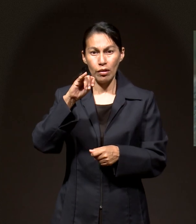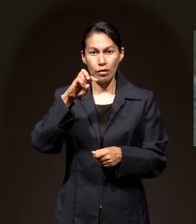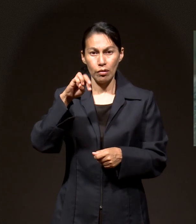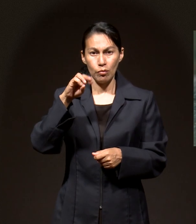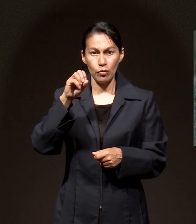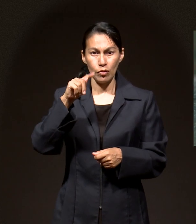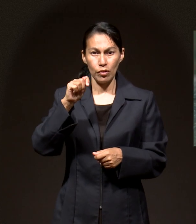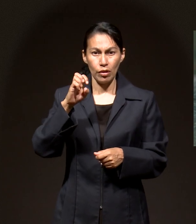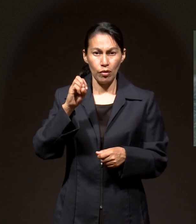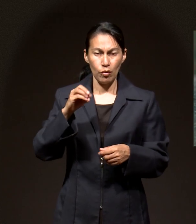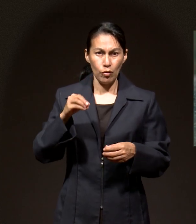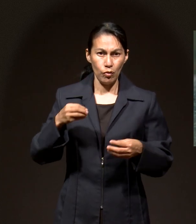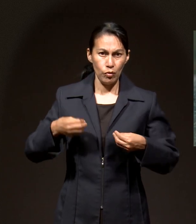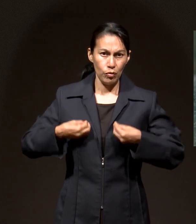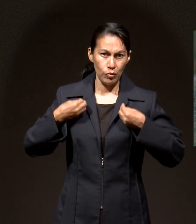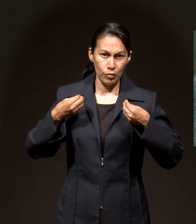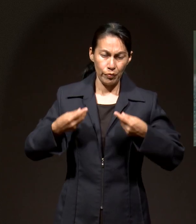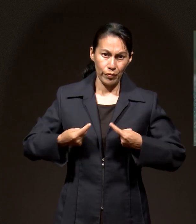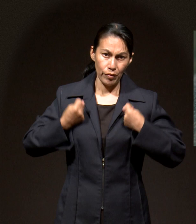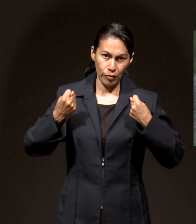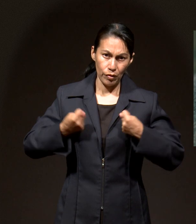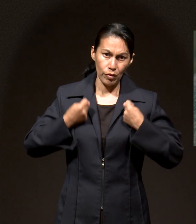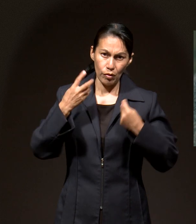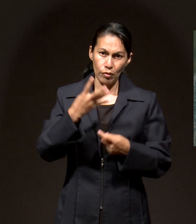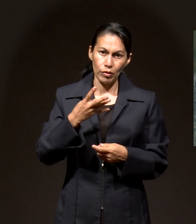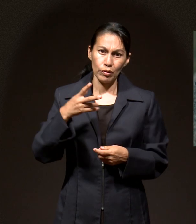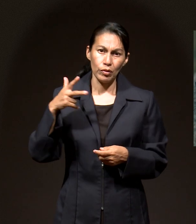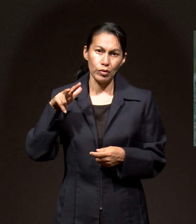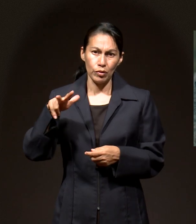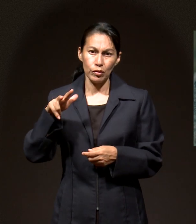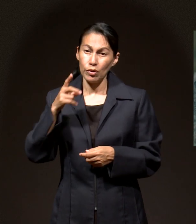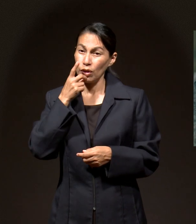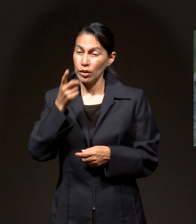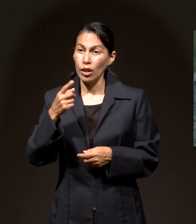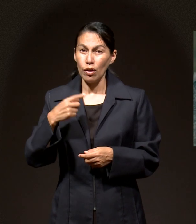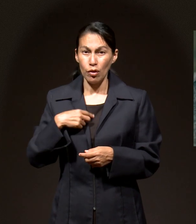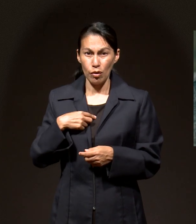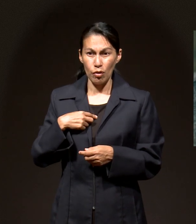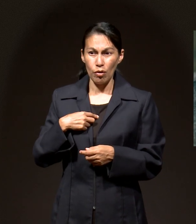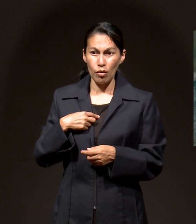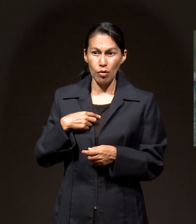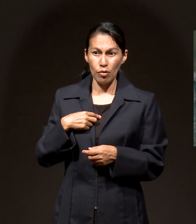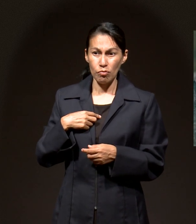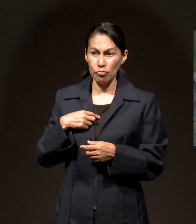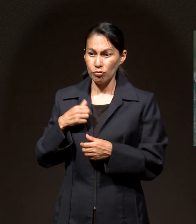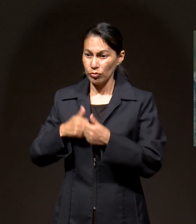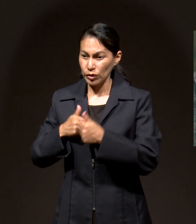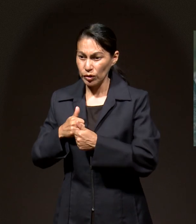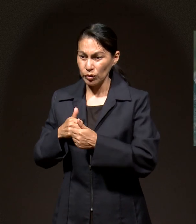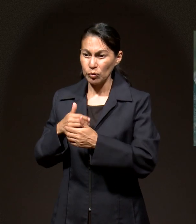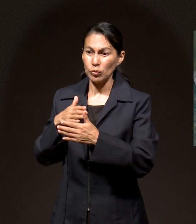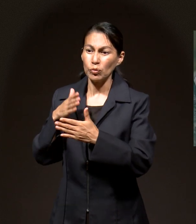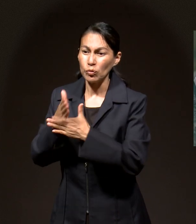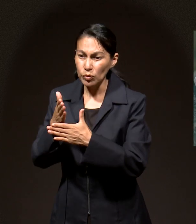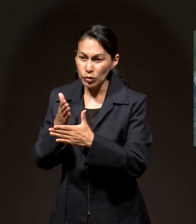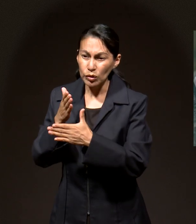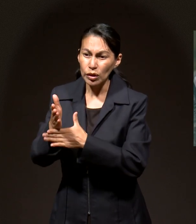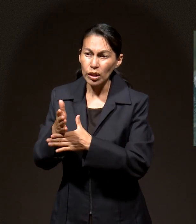7, dice: he peleado la buena batalla, he acabado la carrera y he guardado la